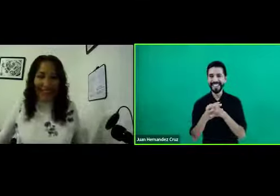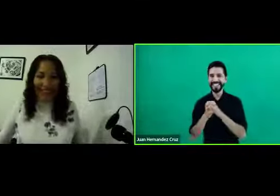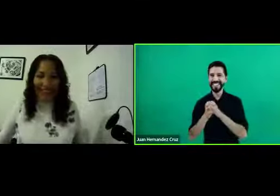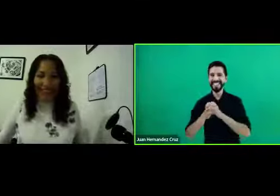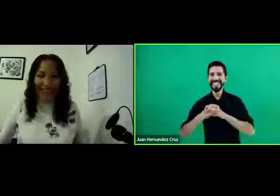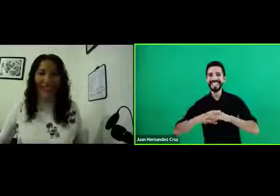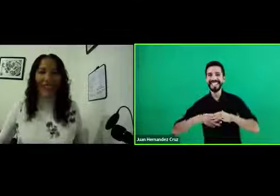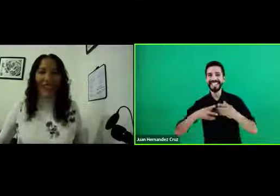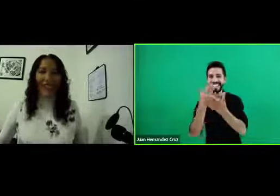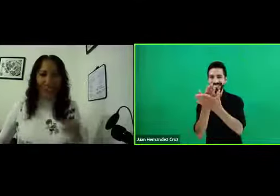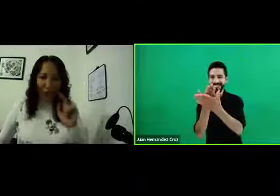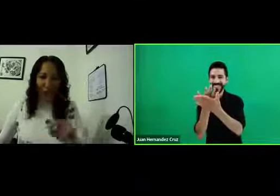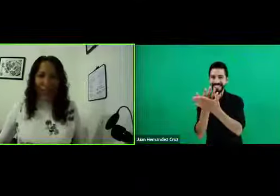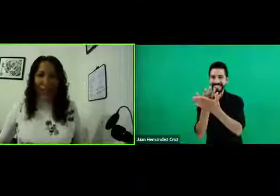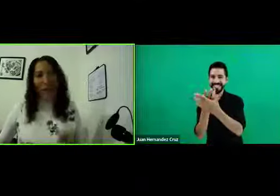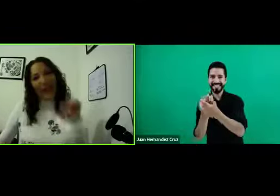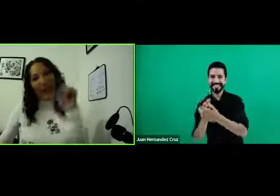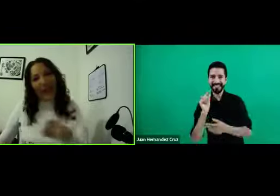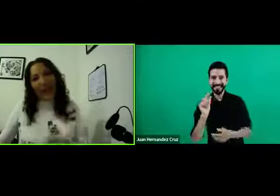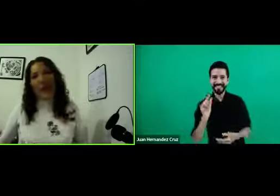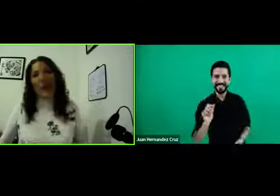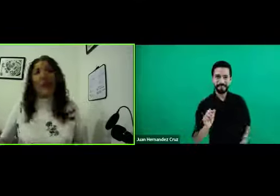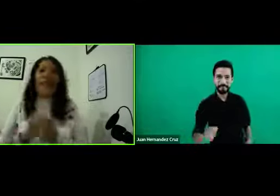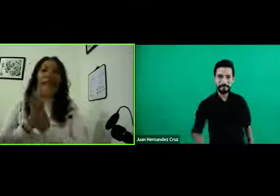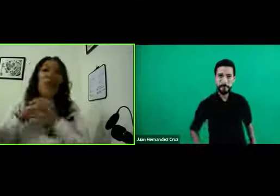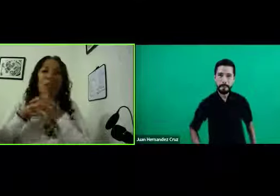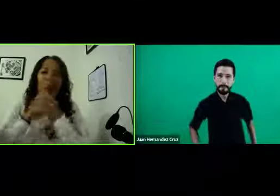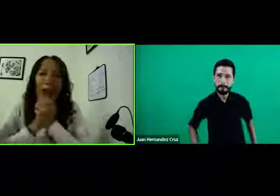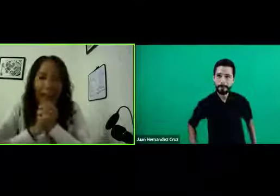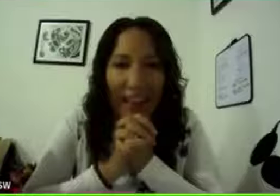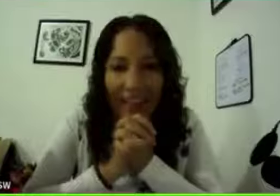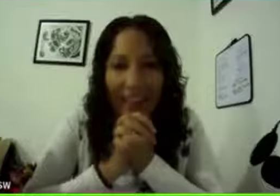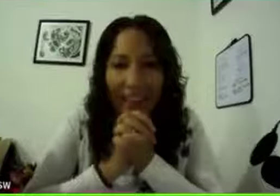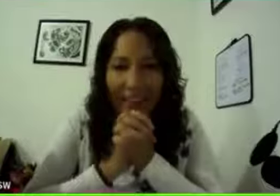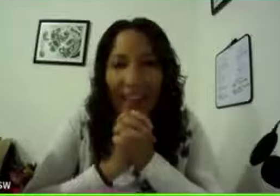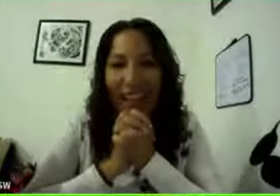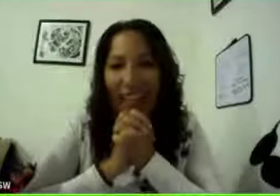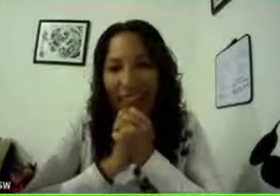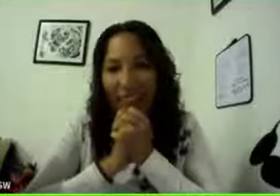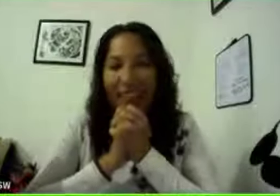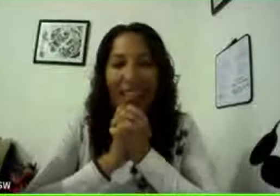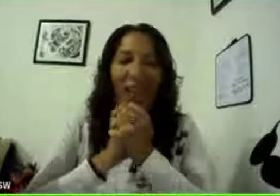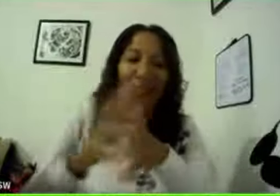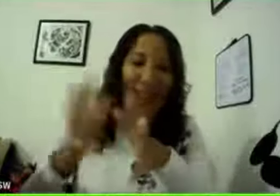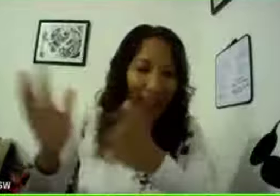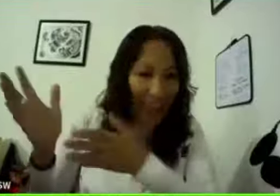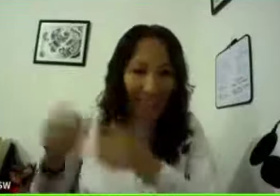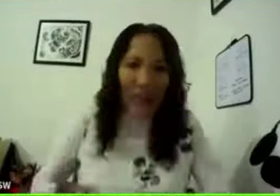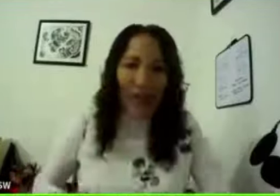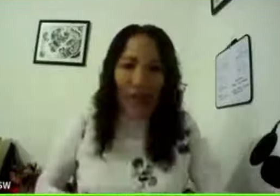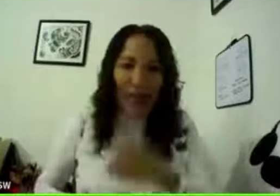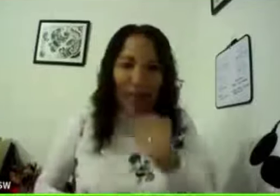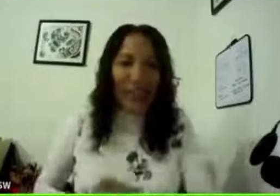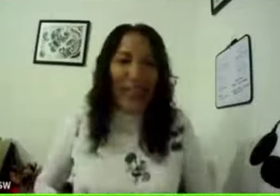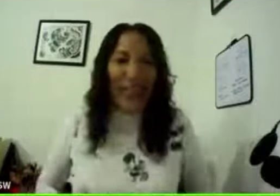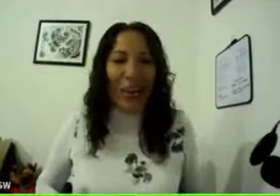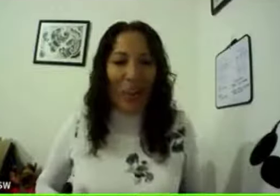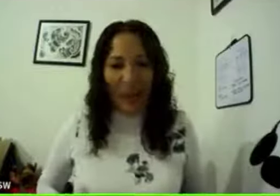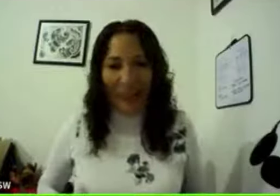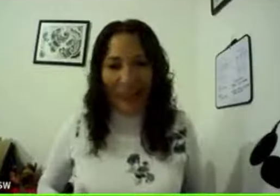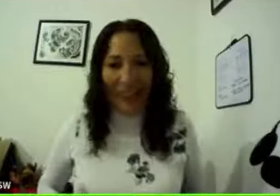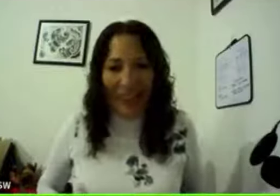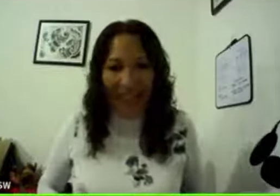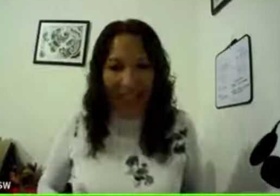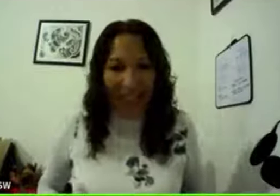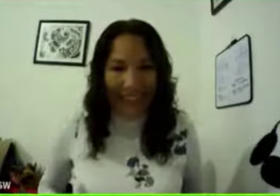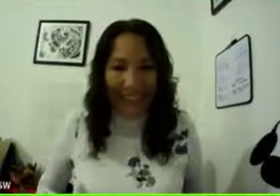mientras platicaba. Claro que sí. Mientras tanto, pues saludo a la gente que está aquí en el Face. Adelante, Juan, ve a conseguir la